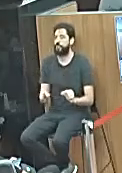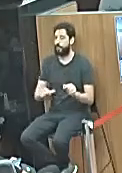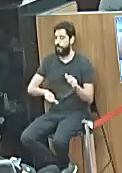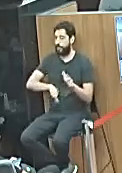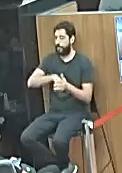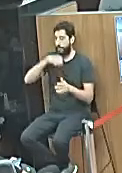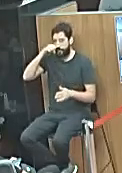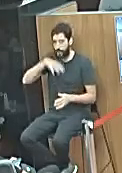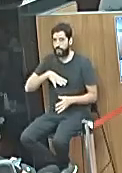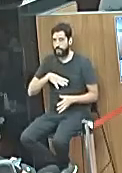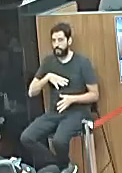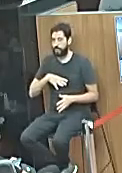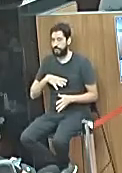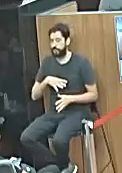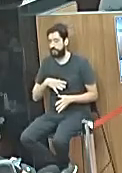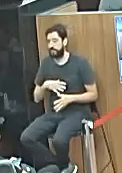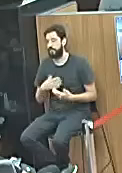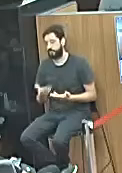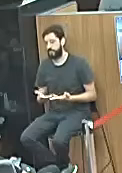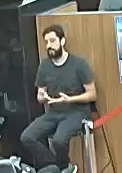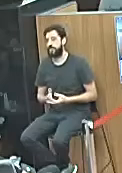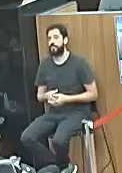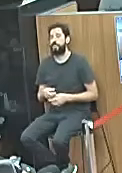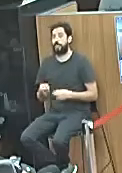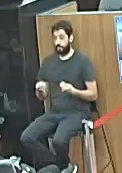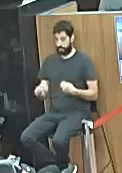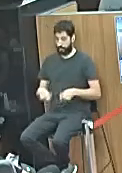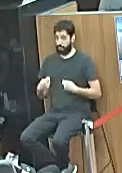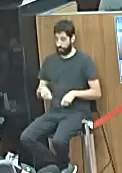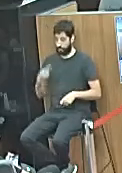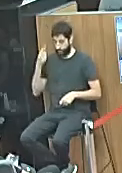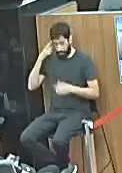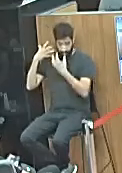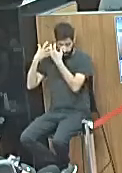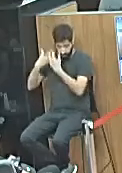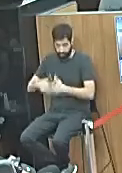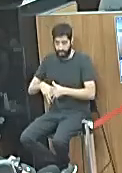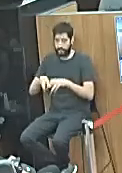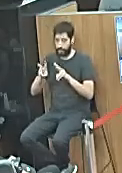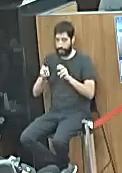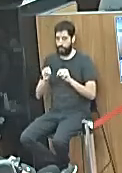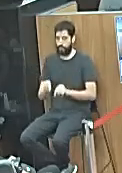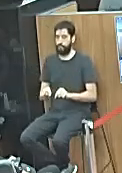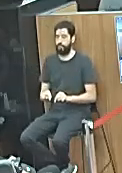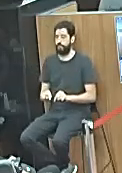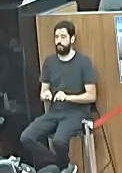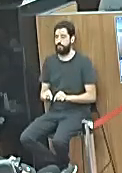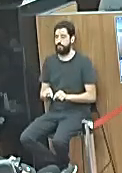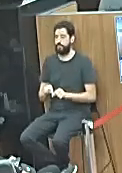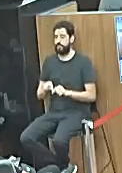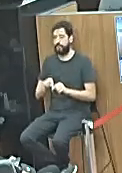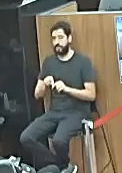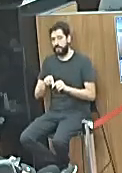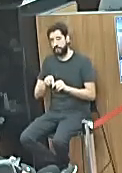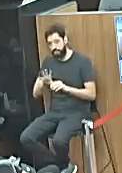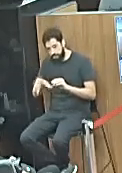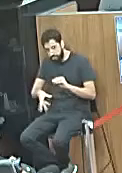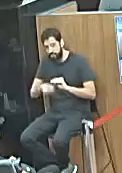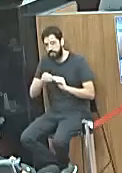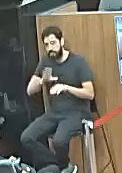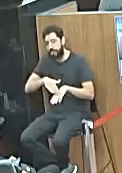locais em que ele está implantada então a necessidade de pensar essa importância é e reforçando isso mais ainda